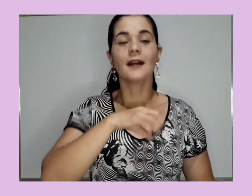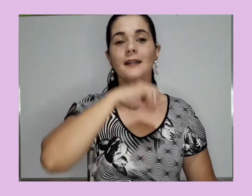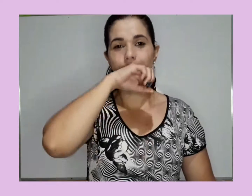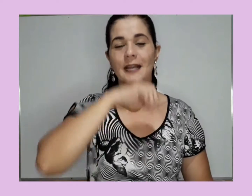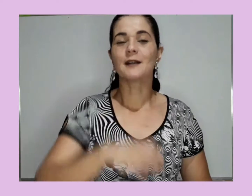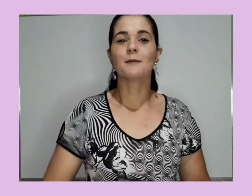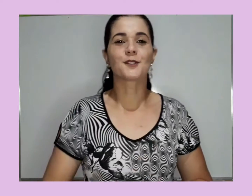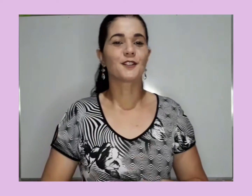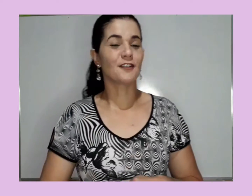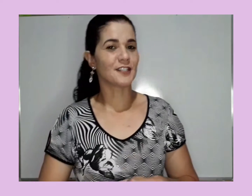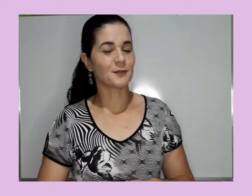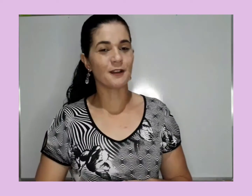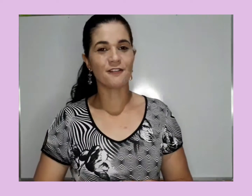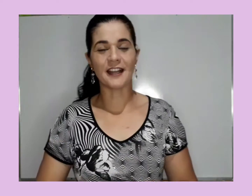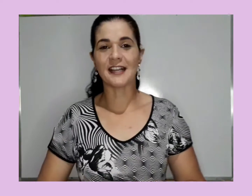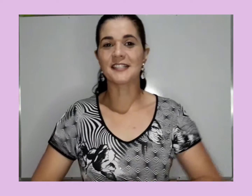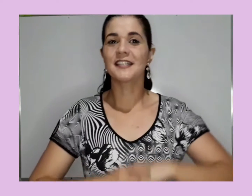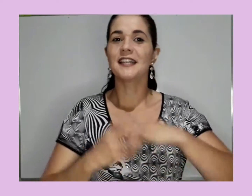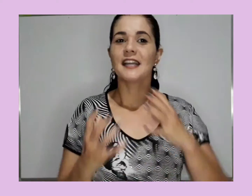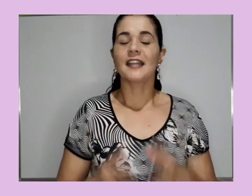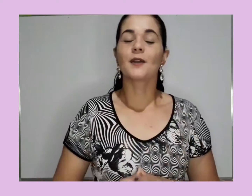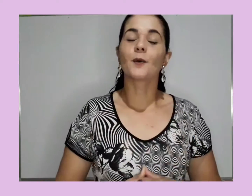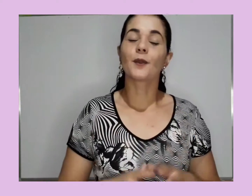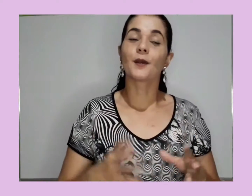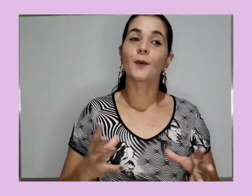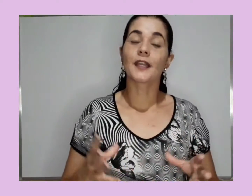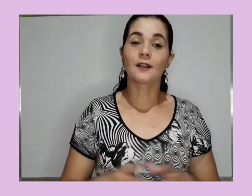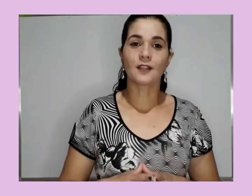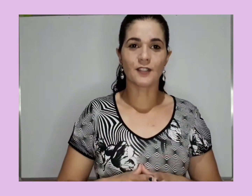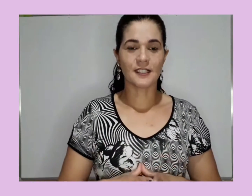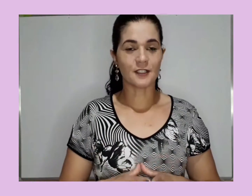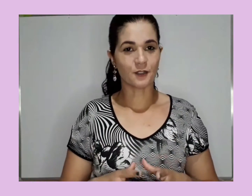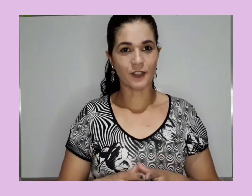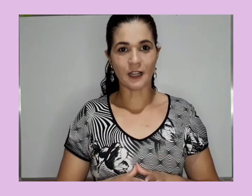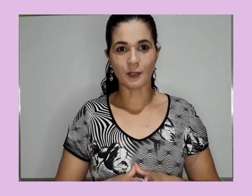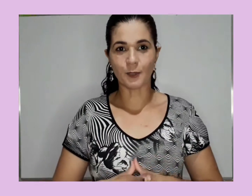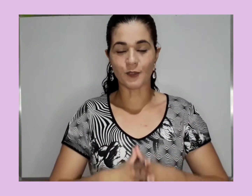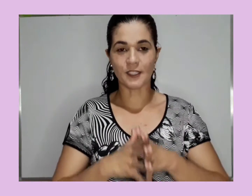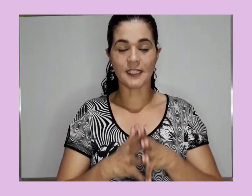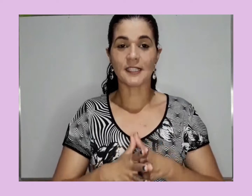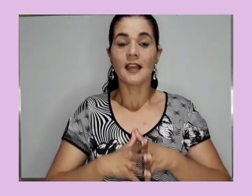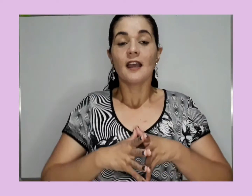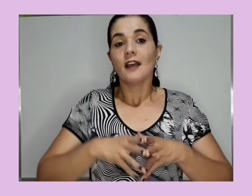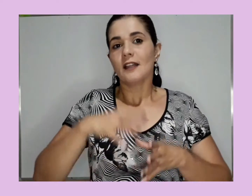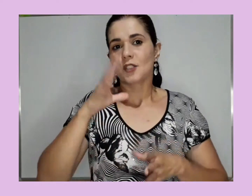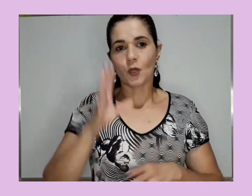tá? A professora vai fazer uma frase e eu quero que vocês, no final, depois vocês escolham